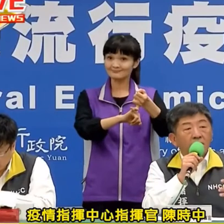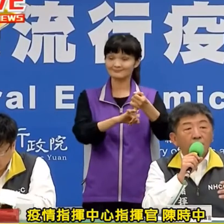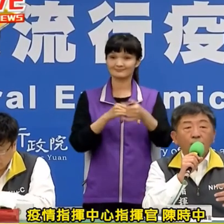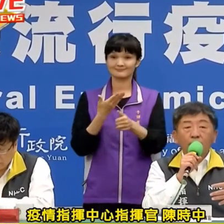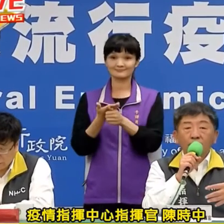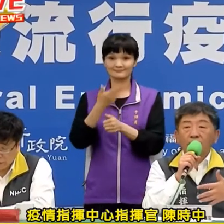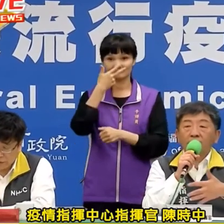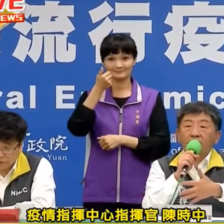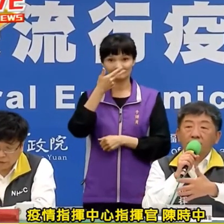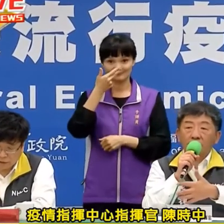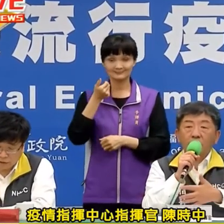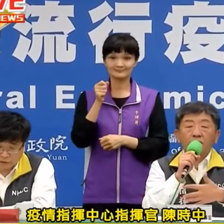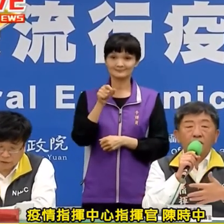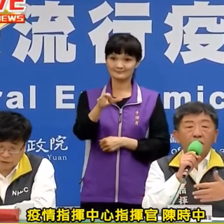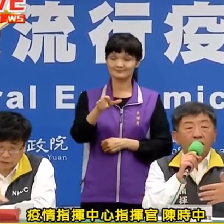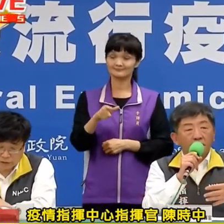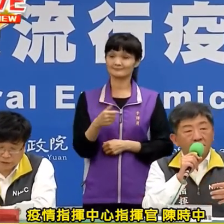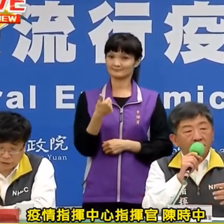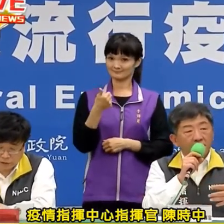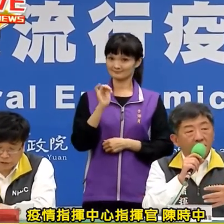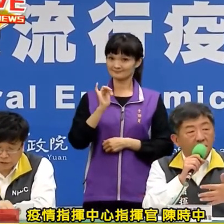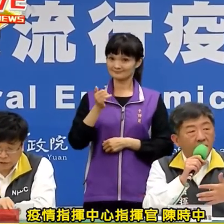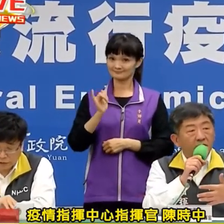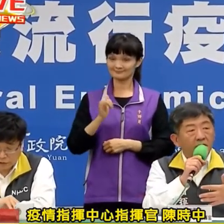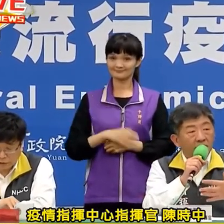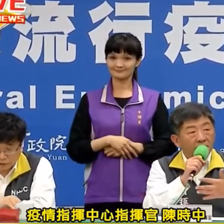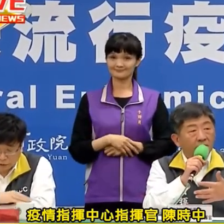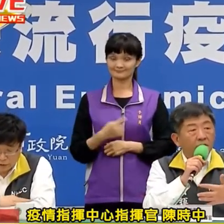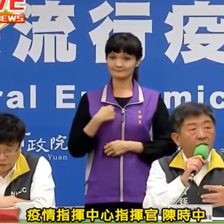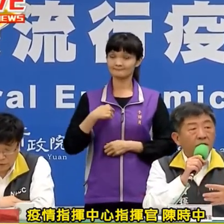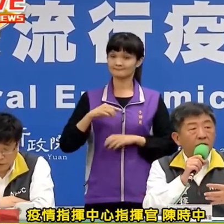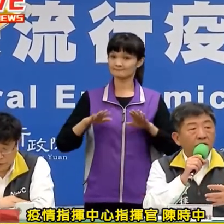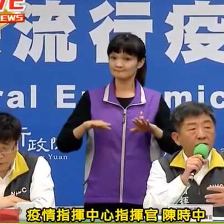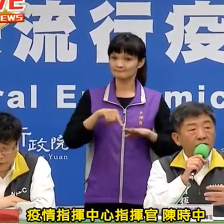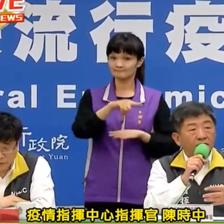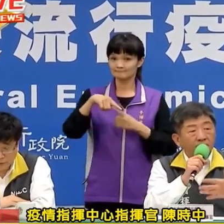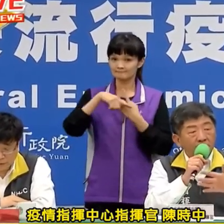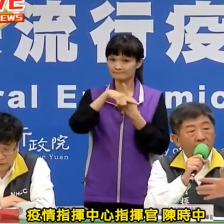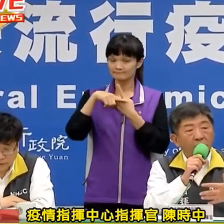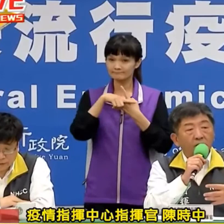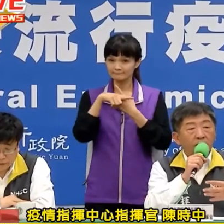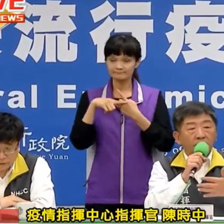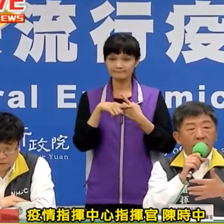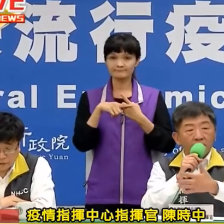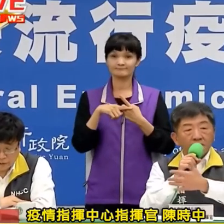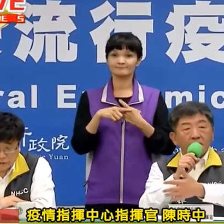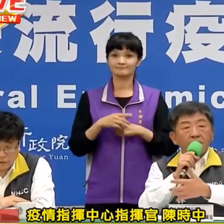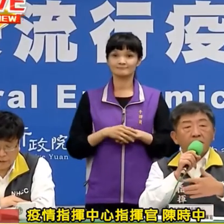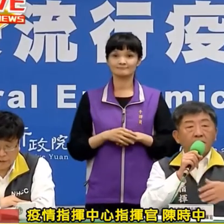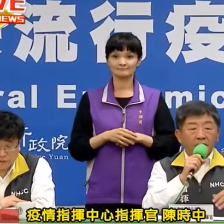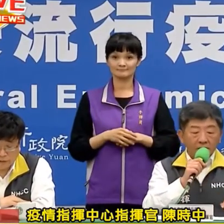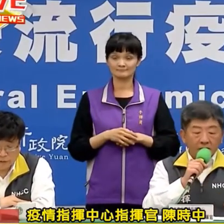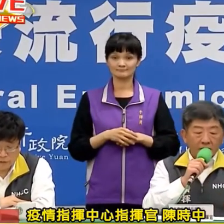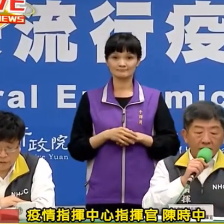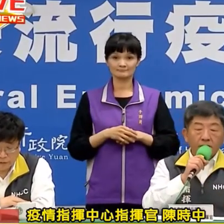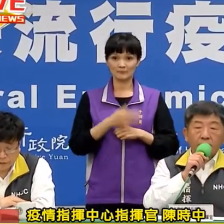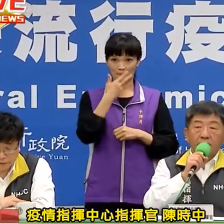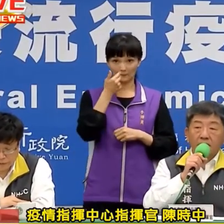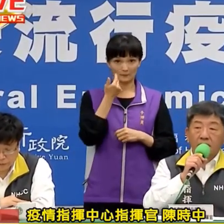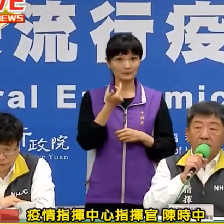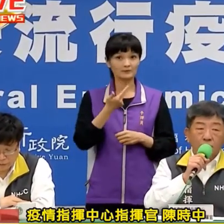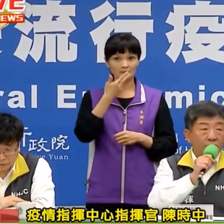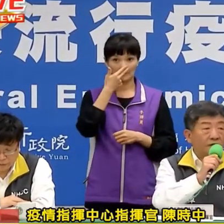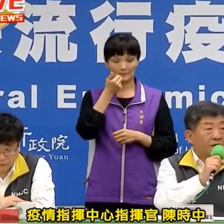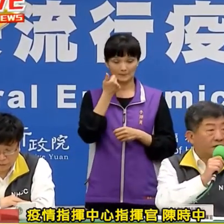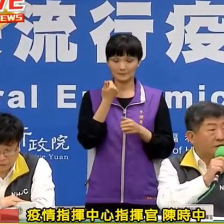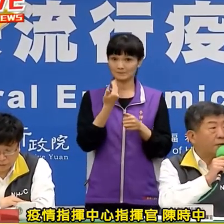方便，更多元的方法来做，好，我们也现在也都在研议中，所以这样方便性够，量也够，我还是要呼